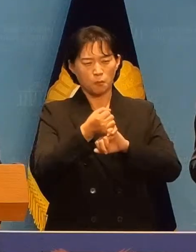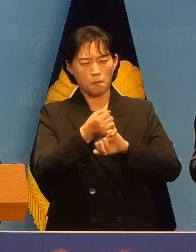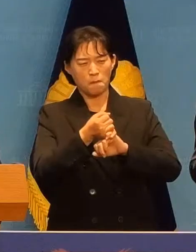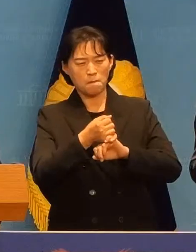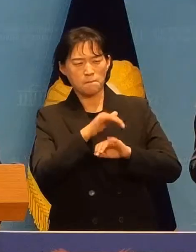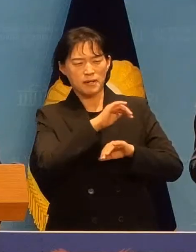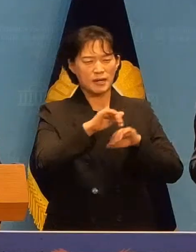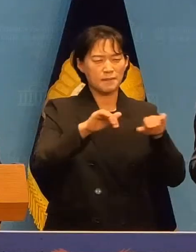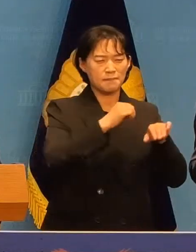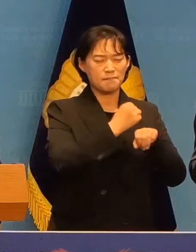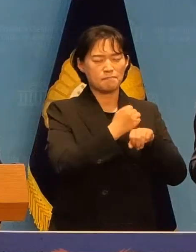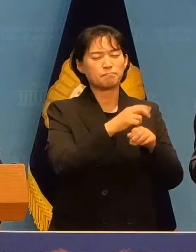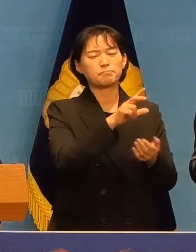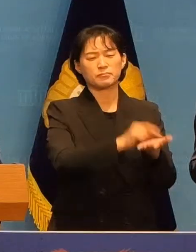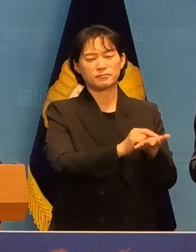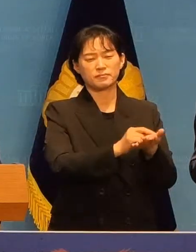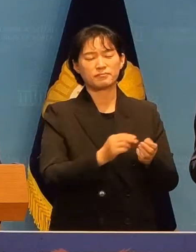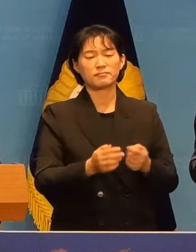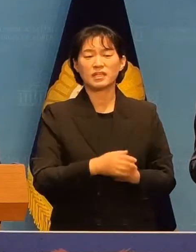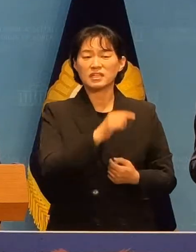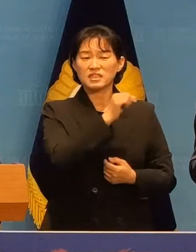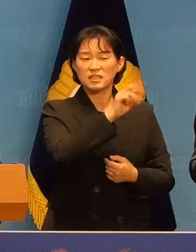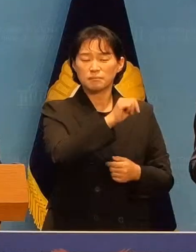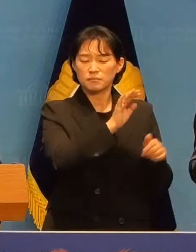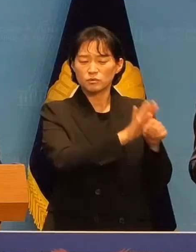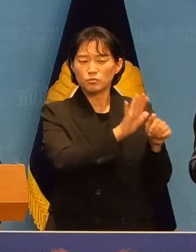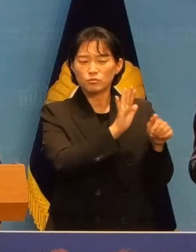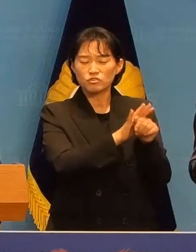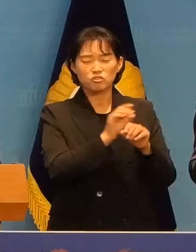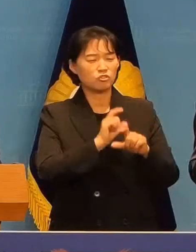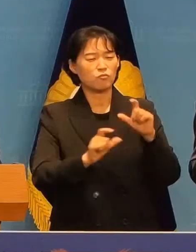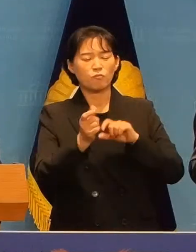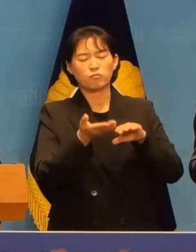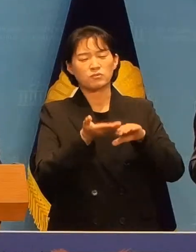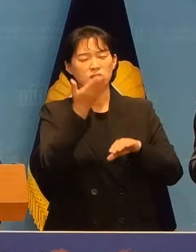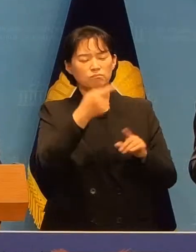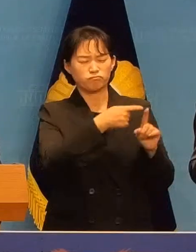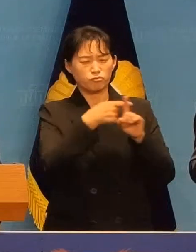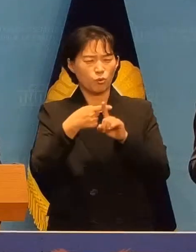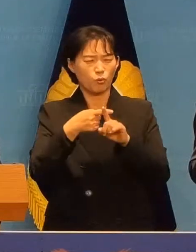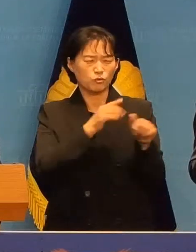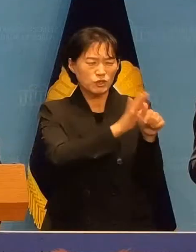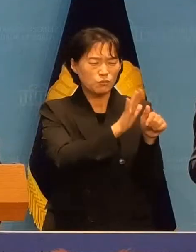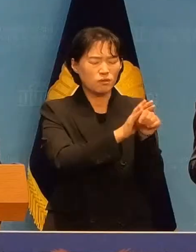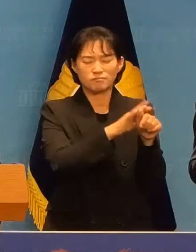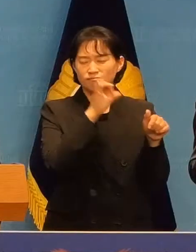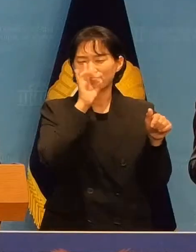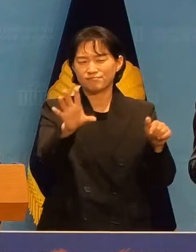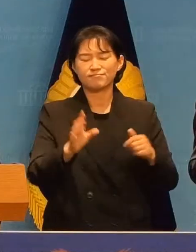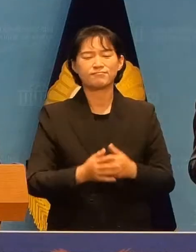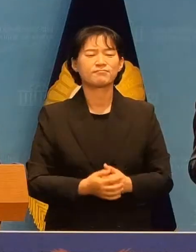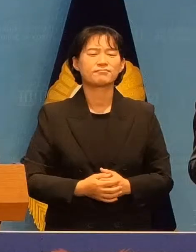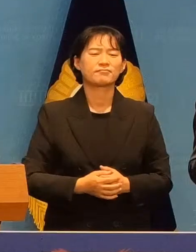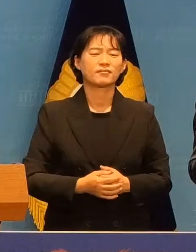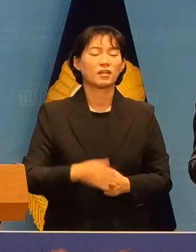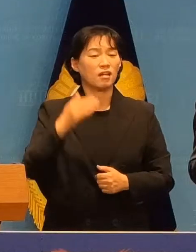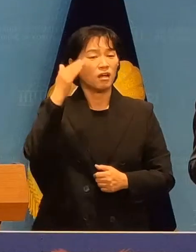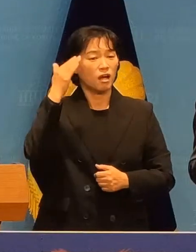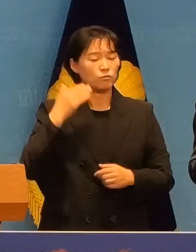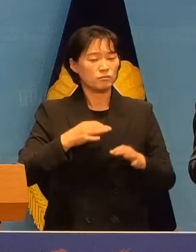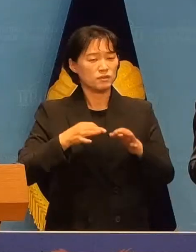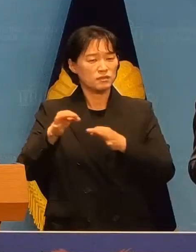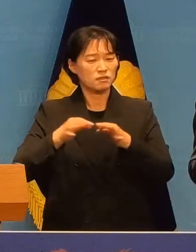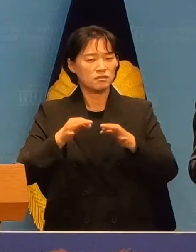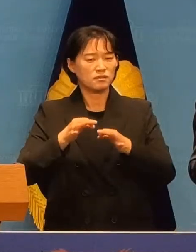할 문제입니다. GM에 대한 지원은 더 이상 무조건적이어서는 안 됩니다. 한국